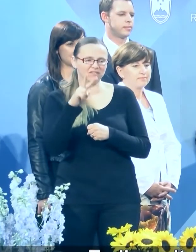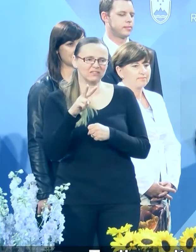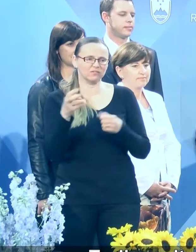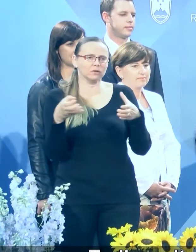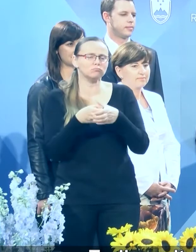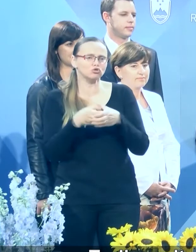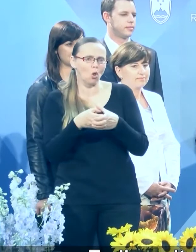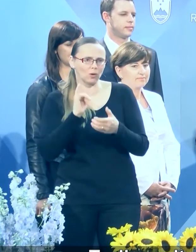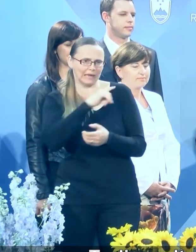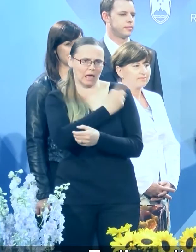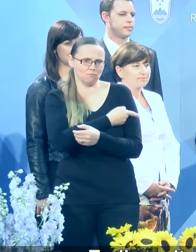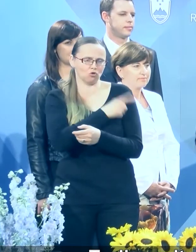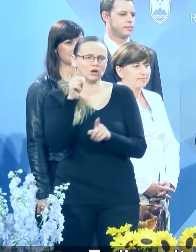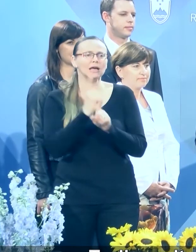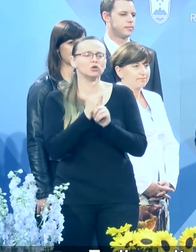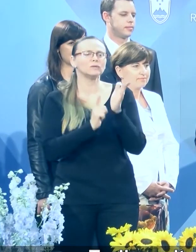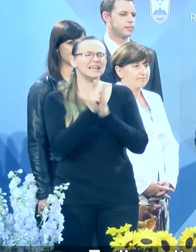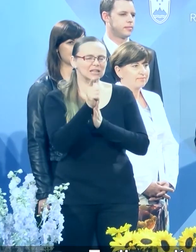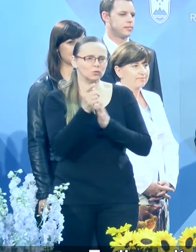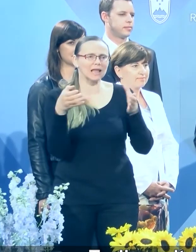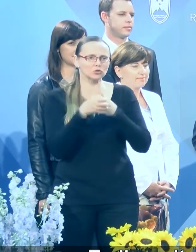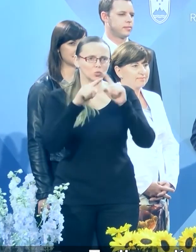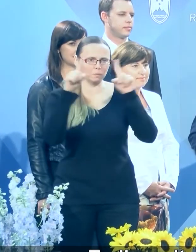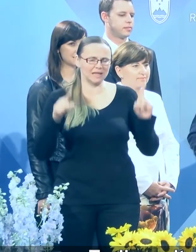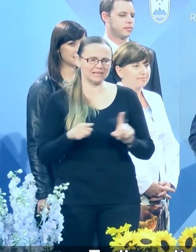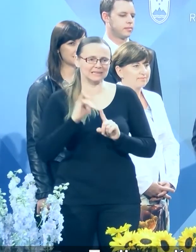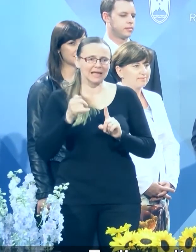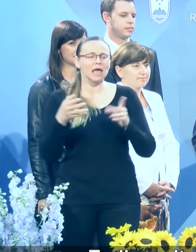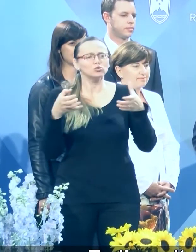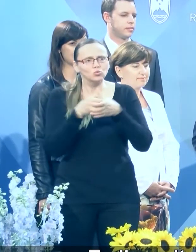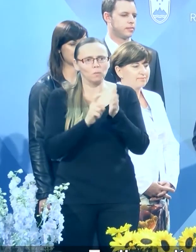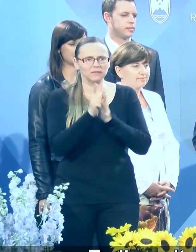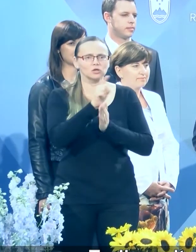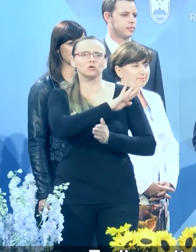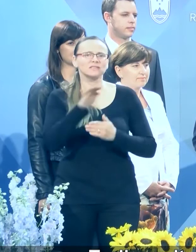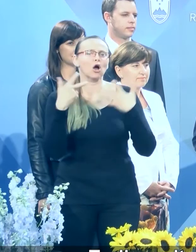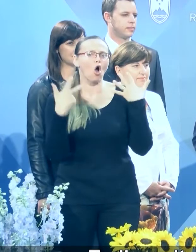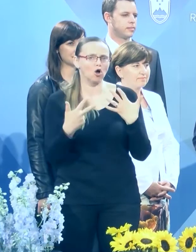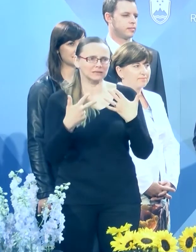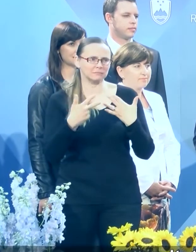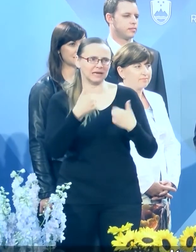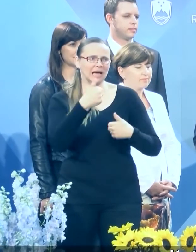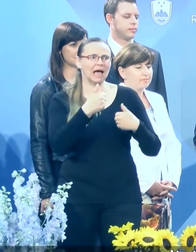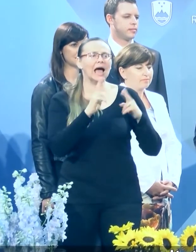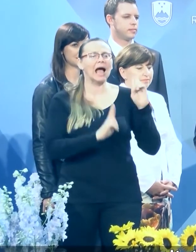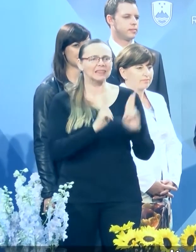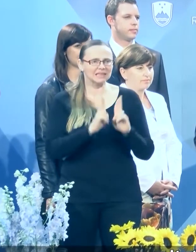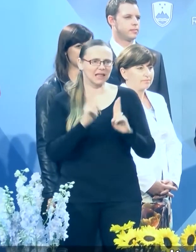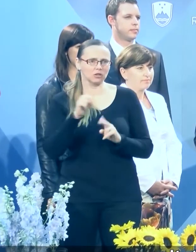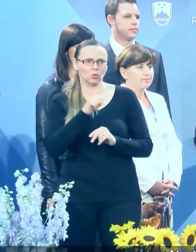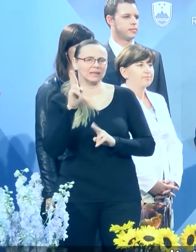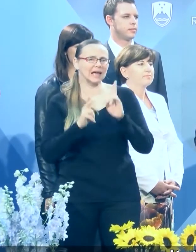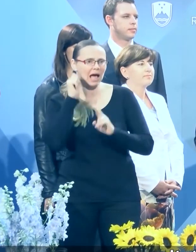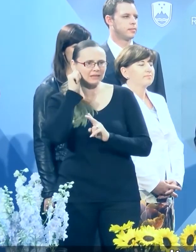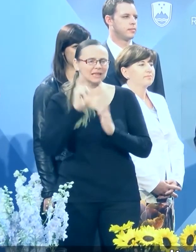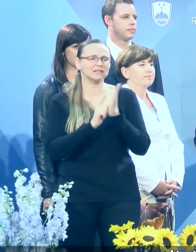tudi rezultat skupne liste je skupen rezultat vseh osmih kandidatov in kandidatk, rezultat